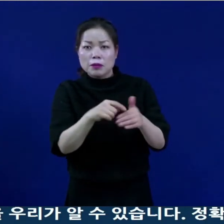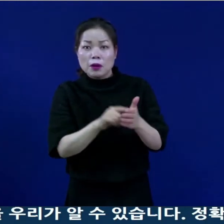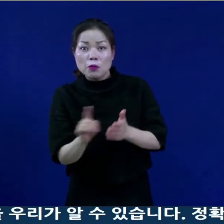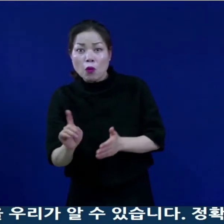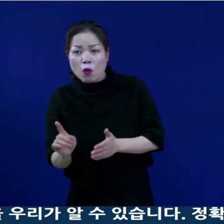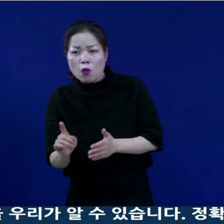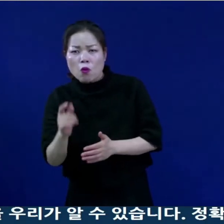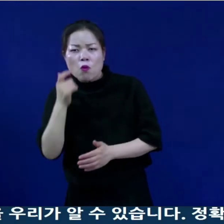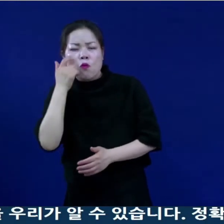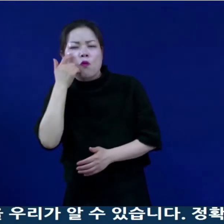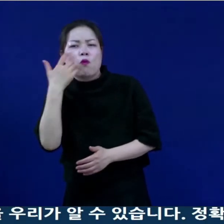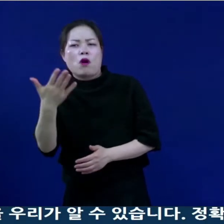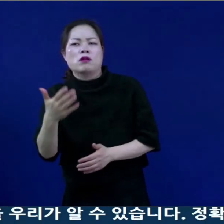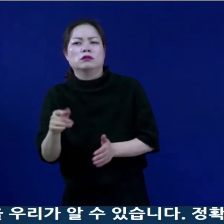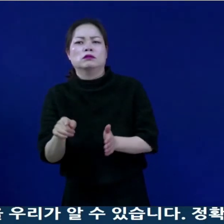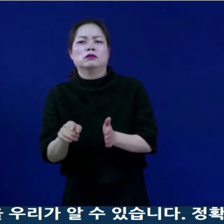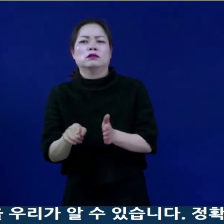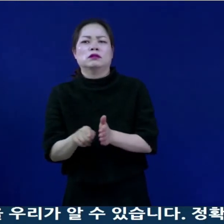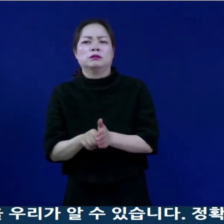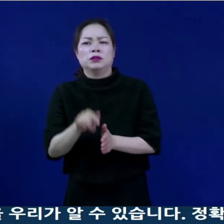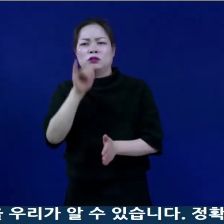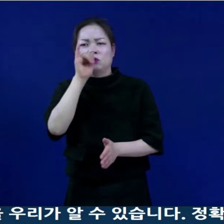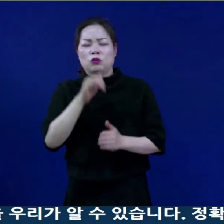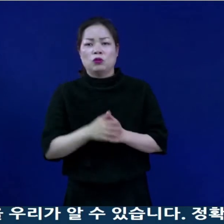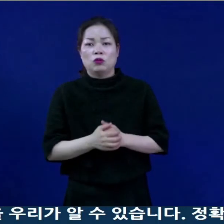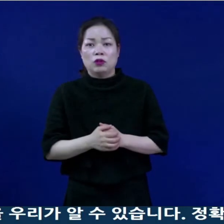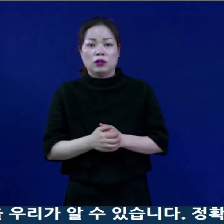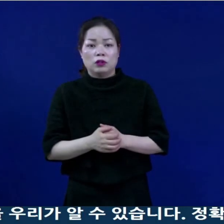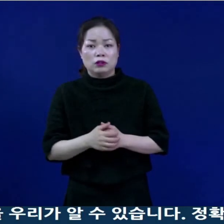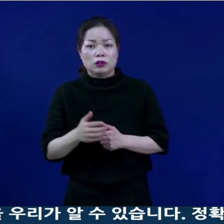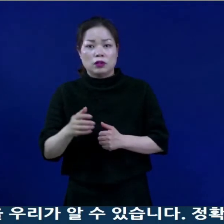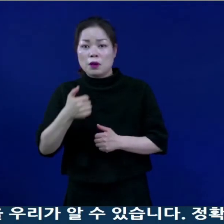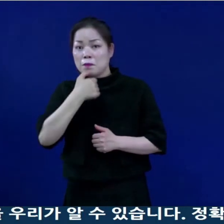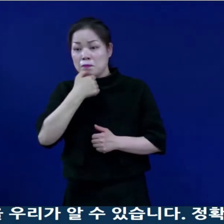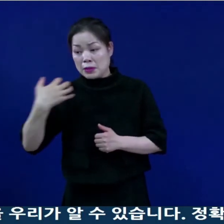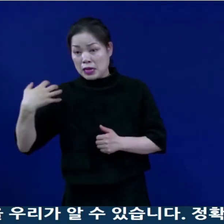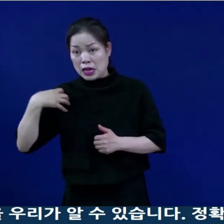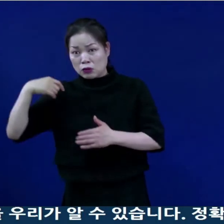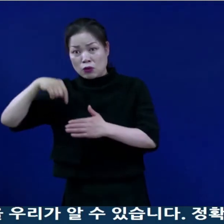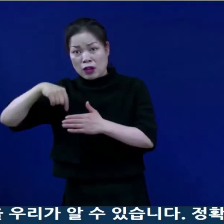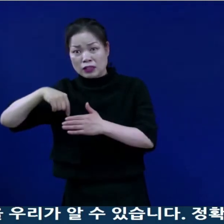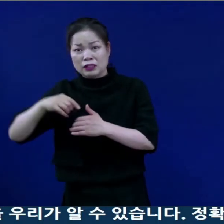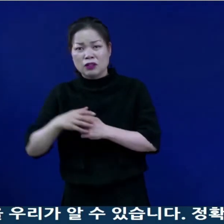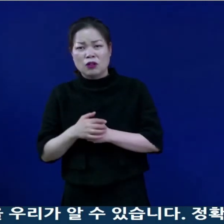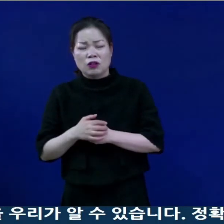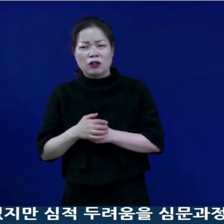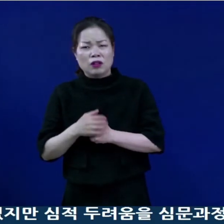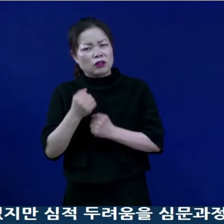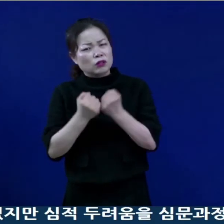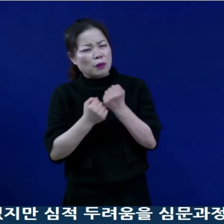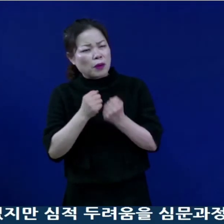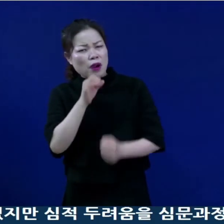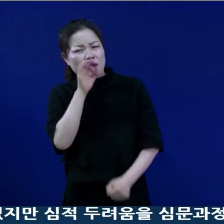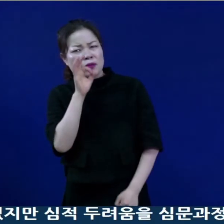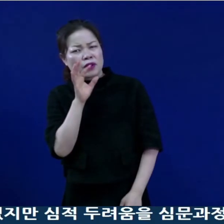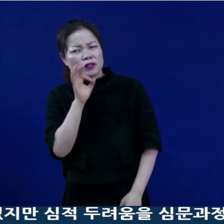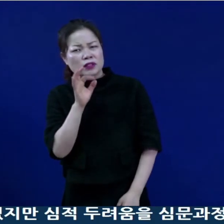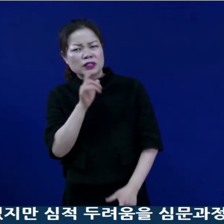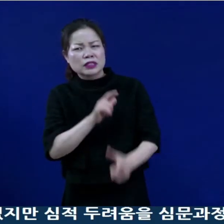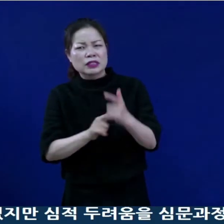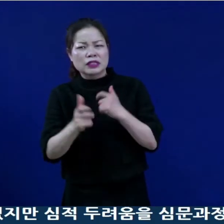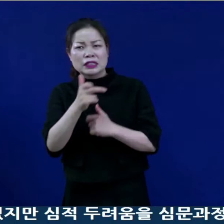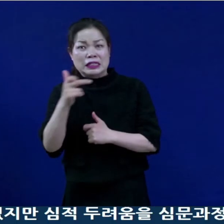됩니까? 확증이 됩니다. 그리고 빌라도는 그 속에서 설명할 수 없는 더